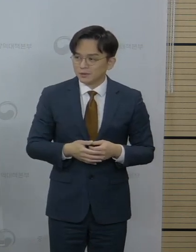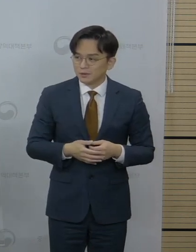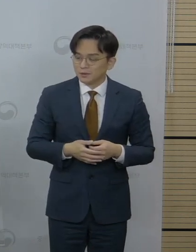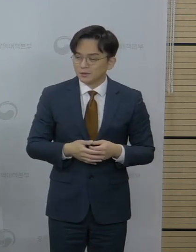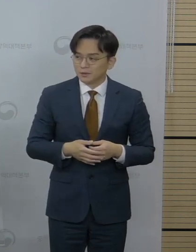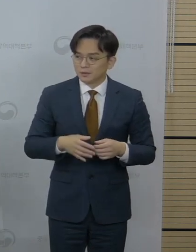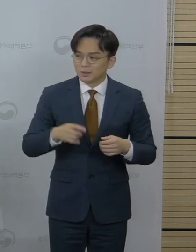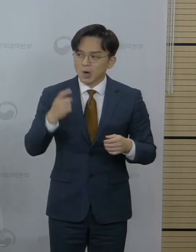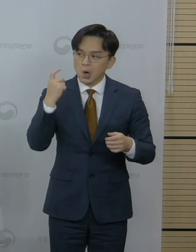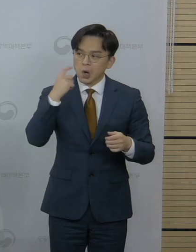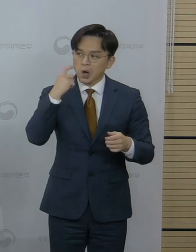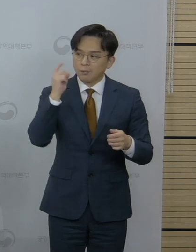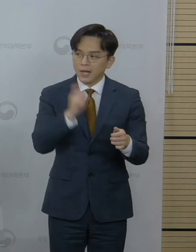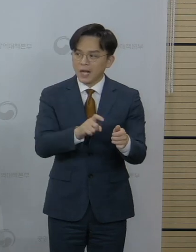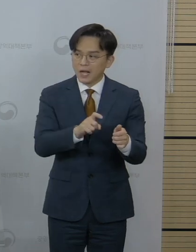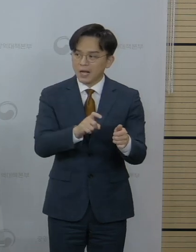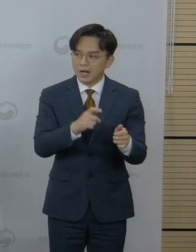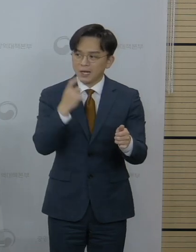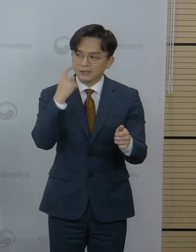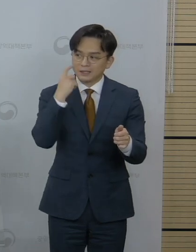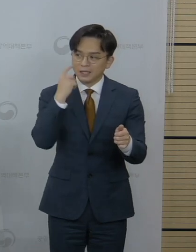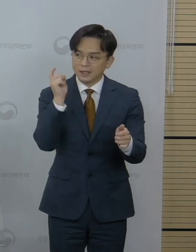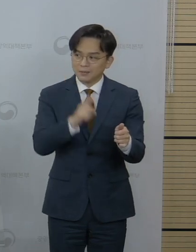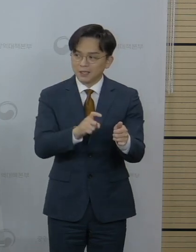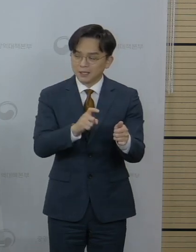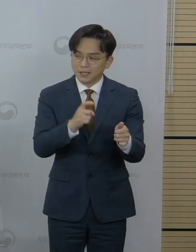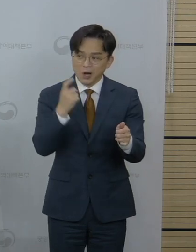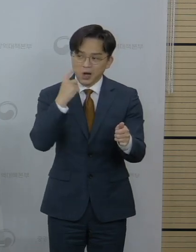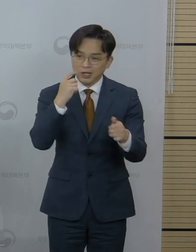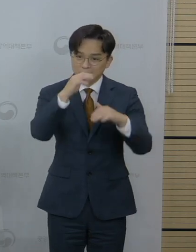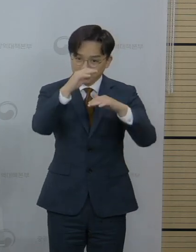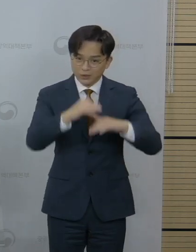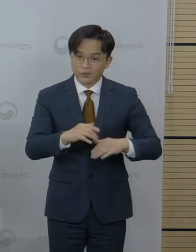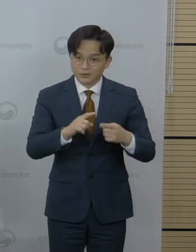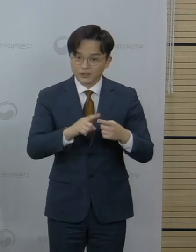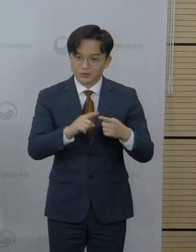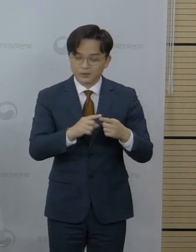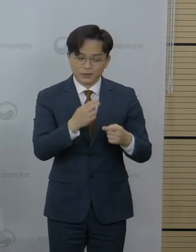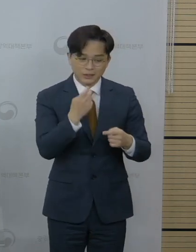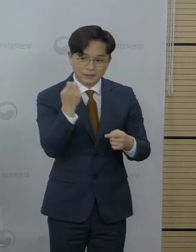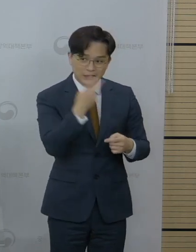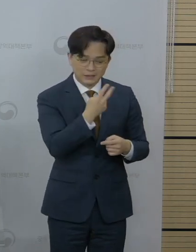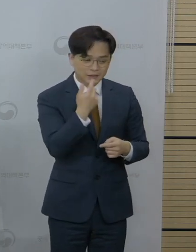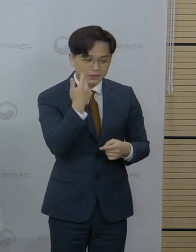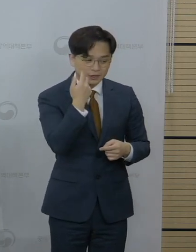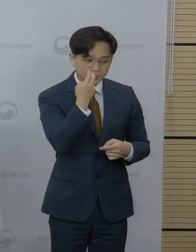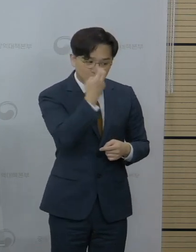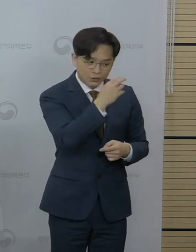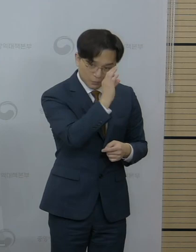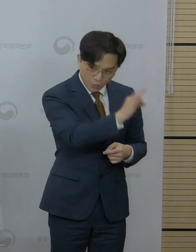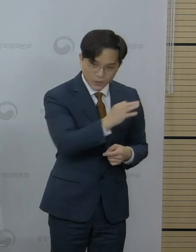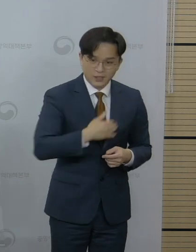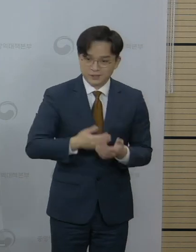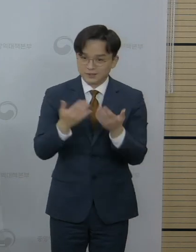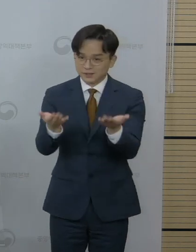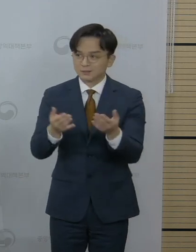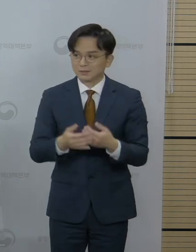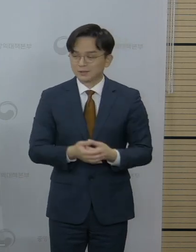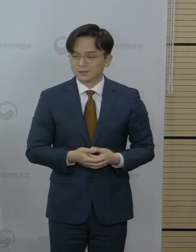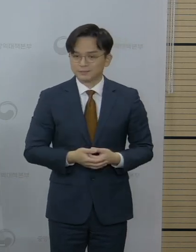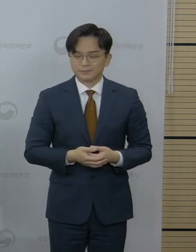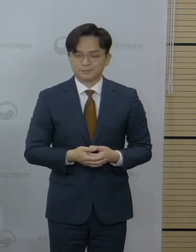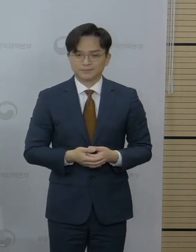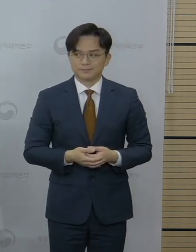위음성 의심 사례의 확인 부분에 대해서는 확인을 하고 말씀드리도록 그렇게 하겠습니다. 네, 검역